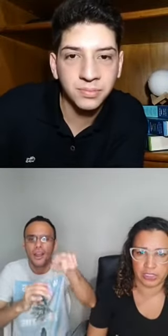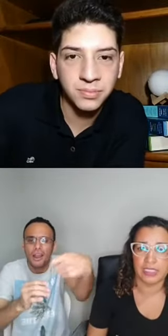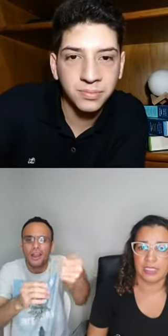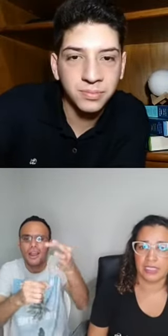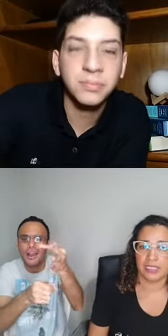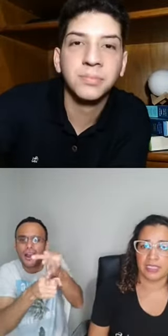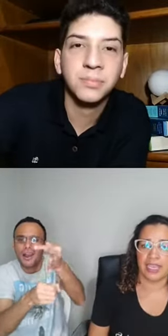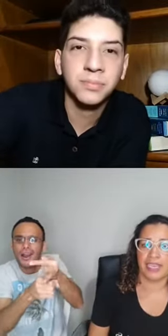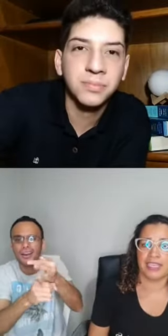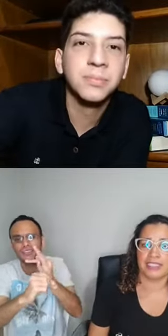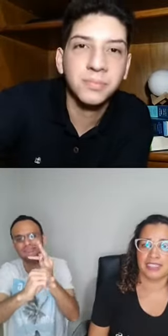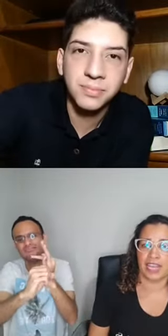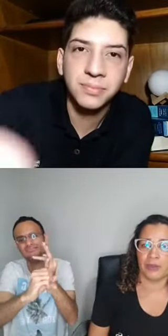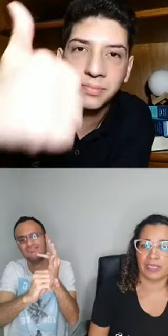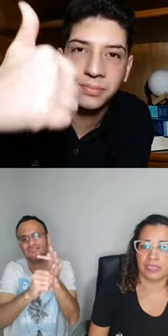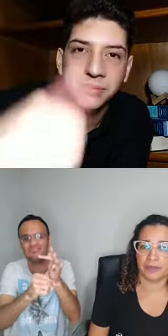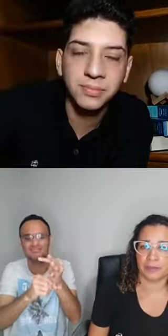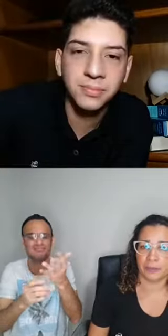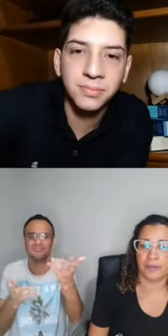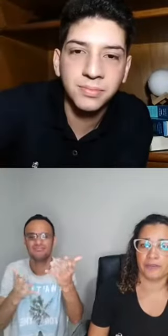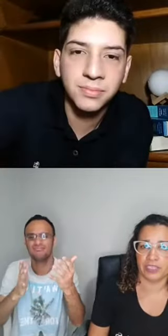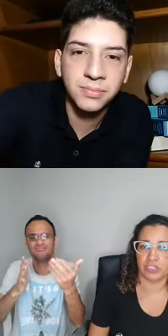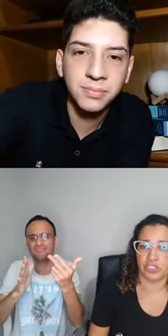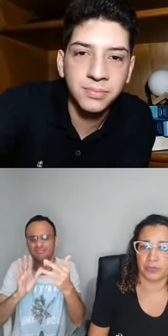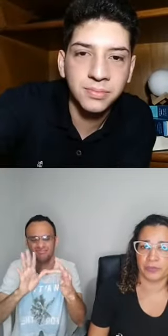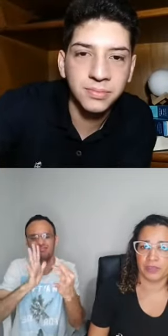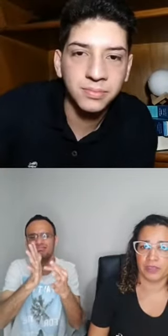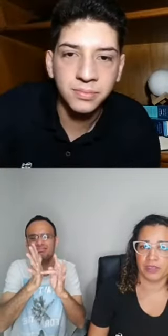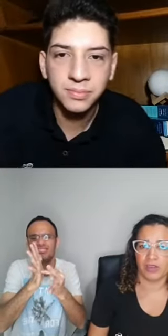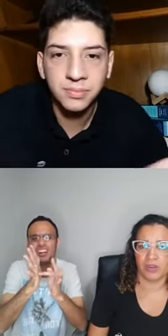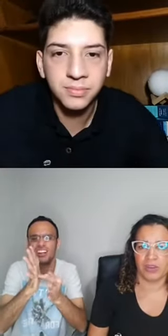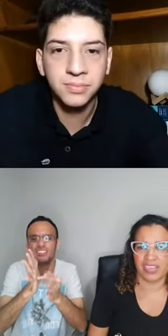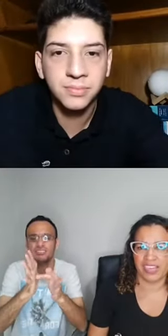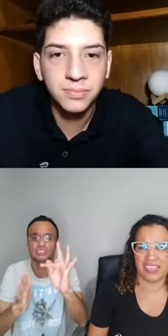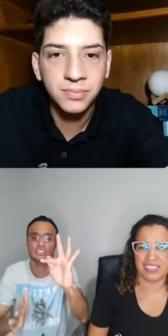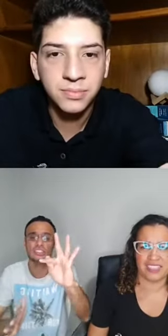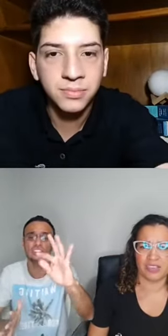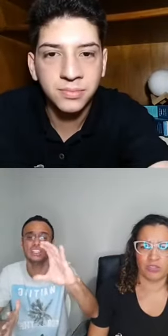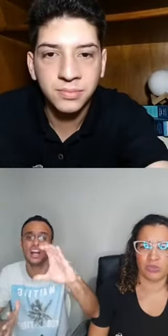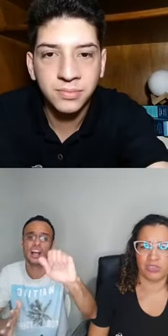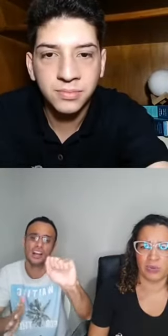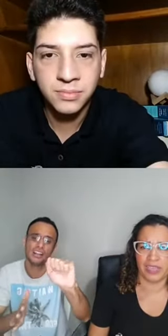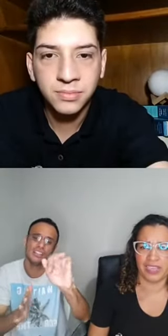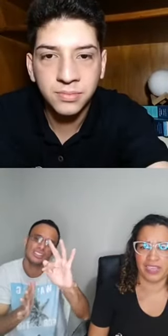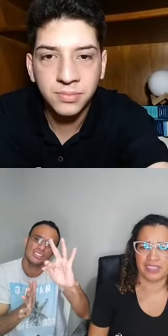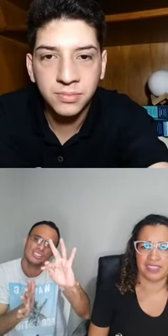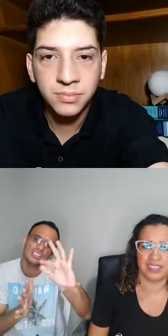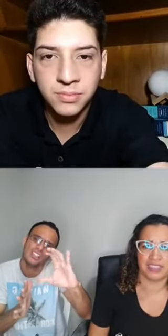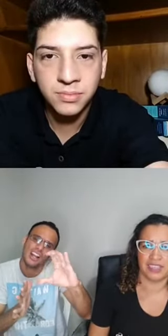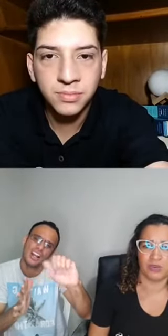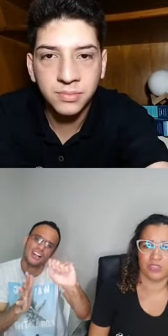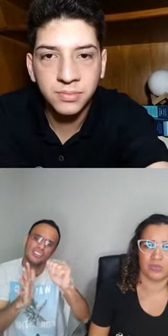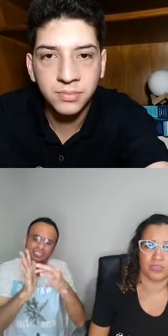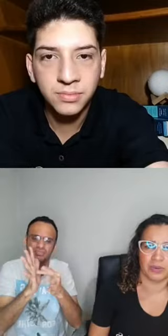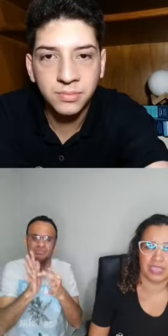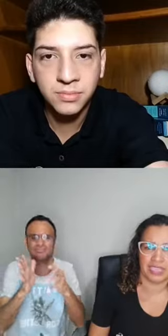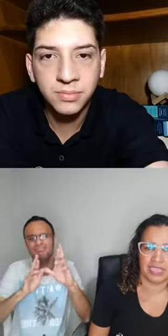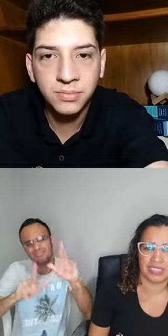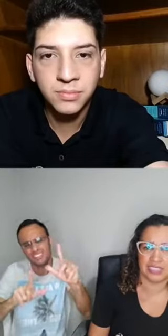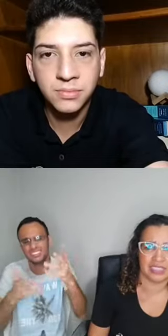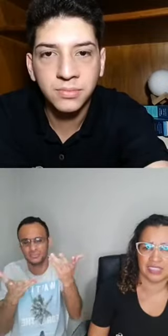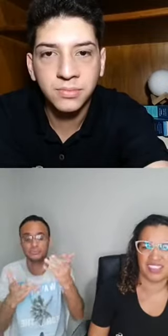Fiat? Né? Esse sinal aqui. Fiat. Esse, tem uns que usam esse, tem uns que